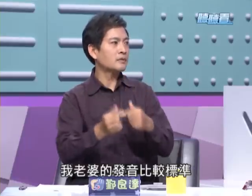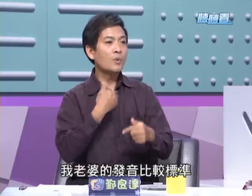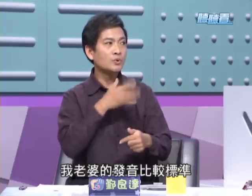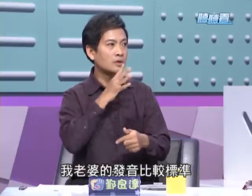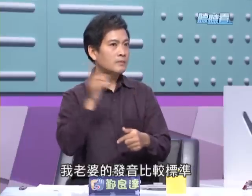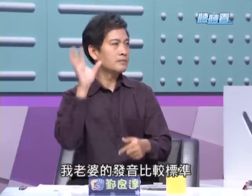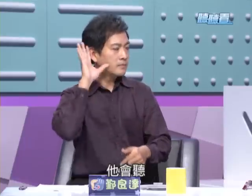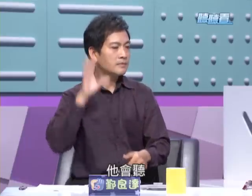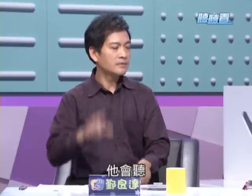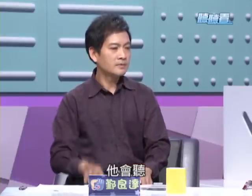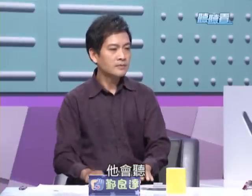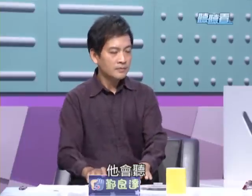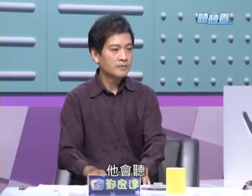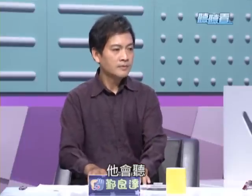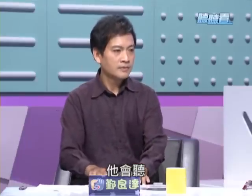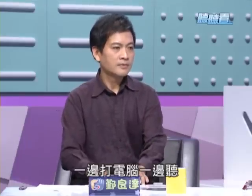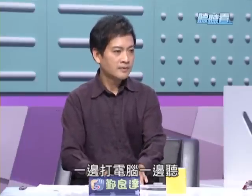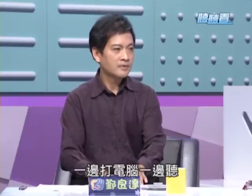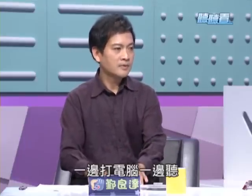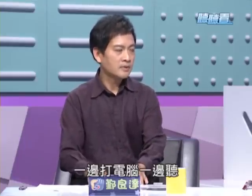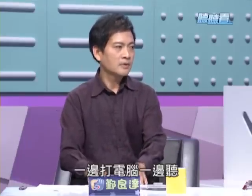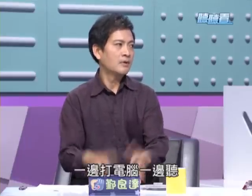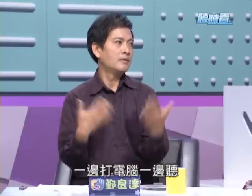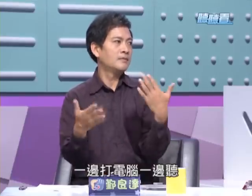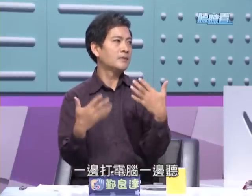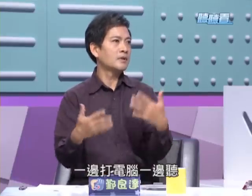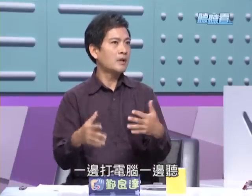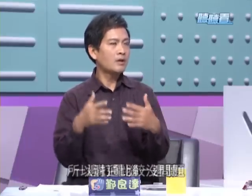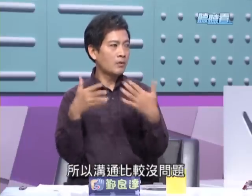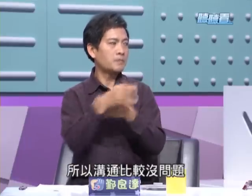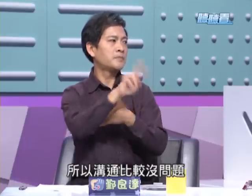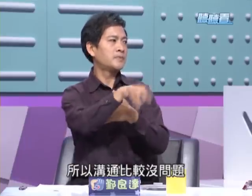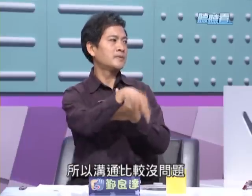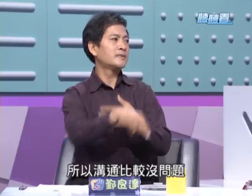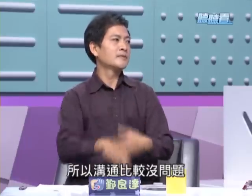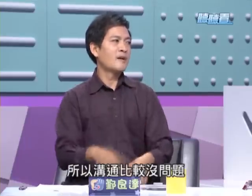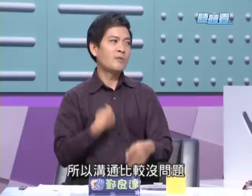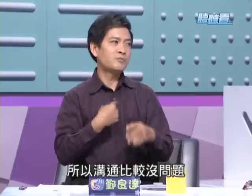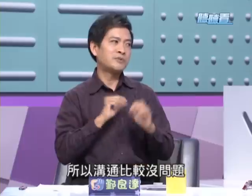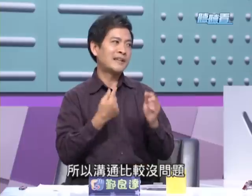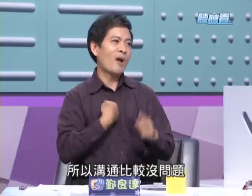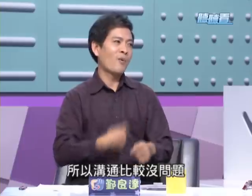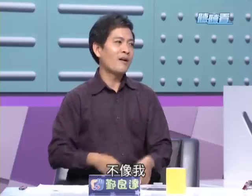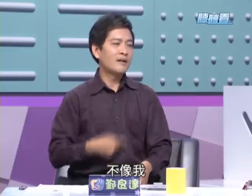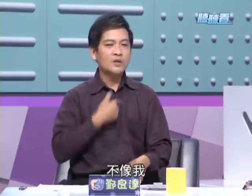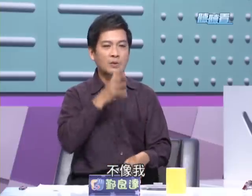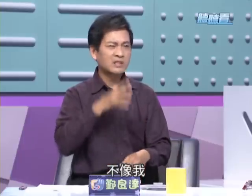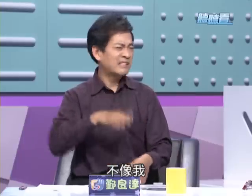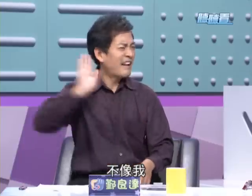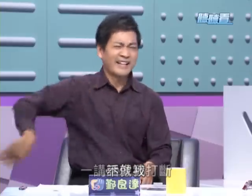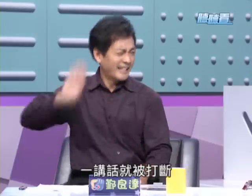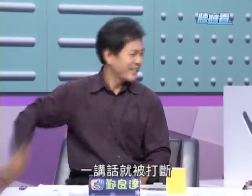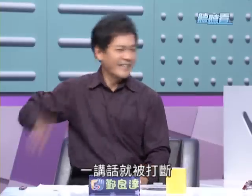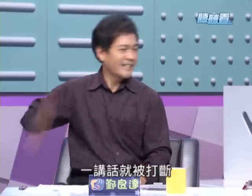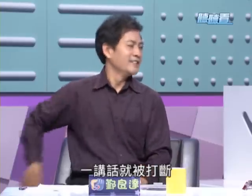标准，她会听，一边打电脑一边听，所以沟通比较没问题。不像我，一讲话就被打